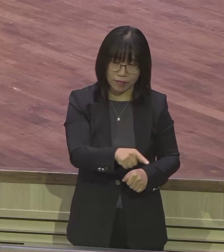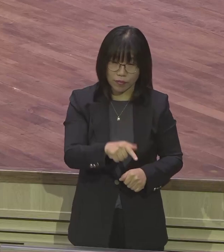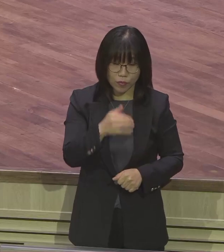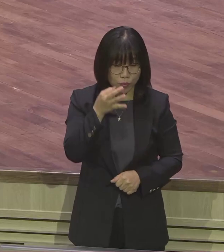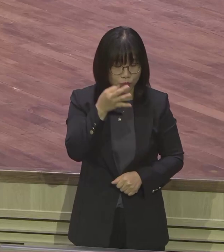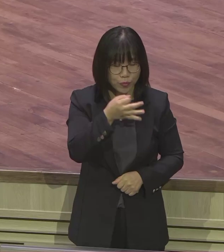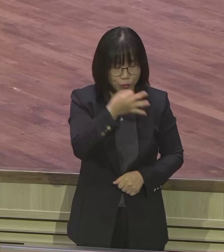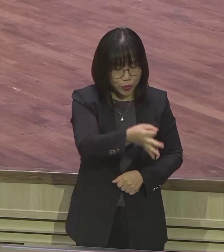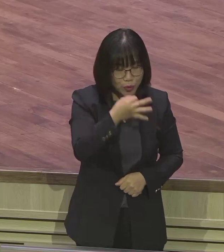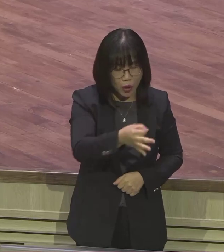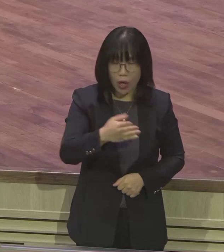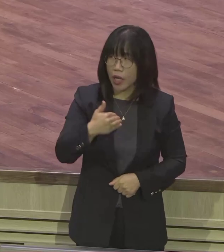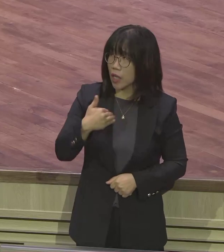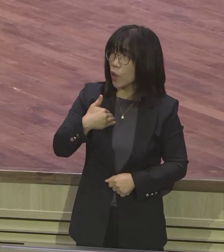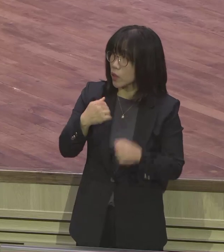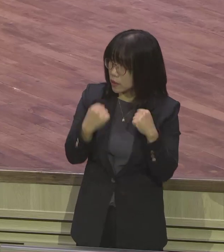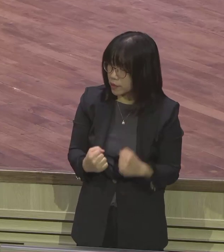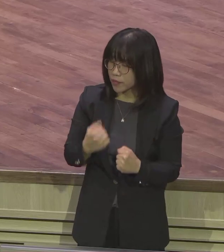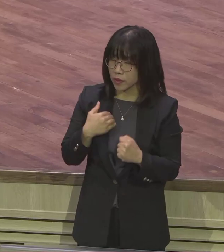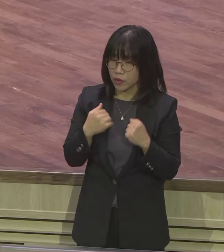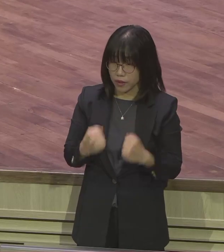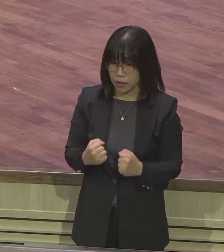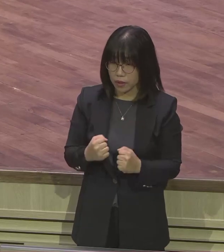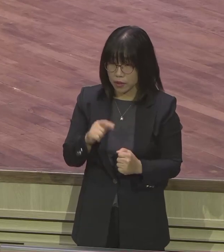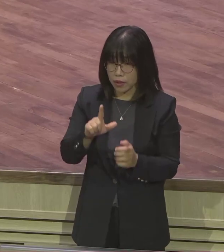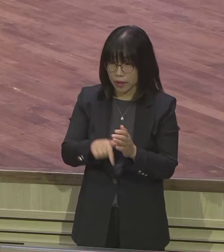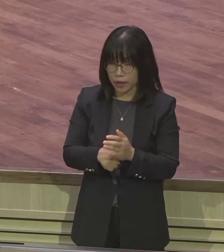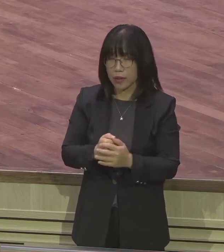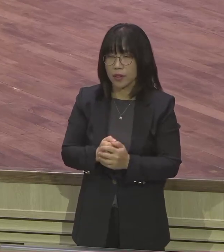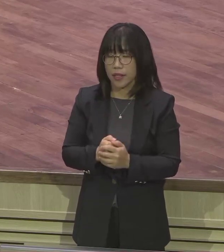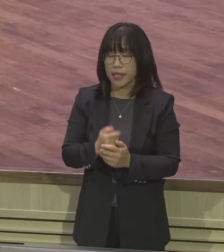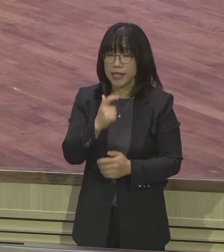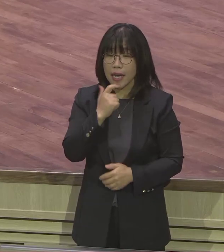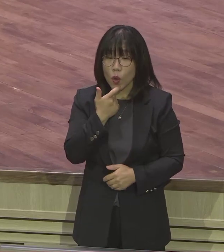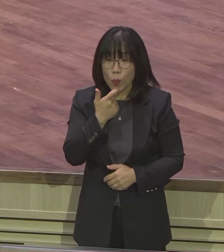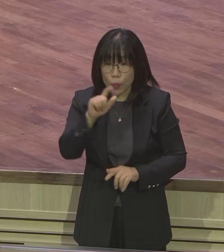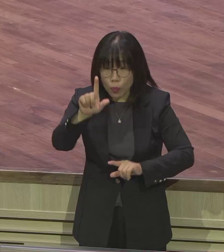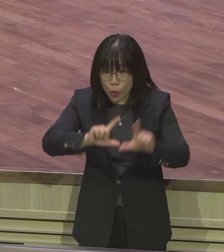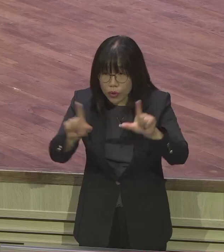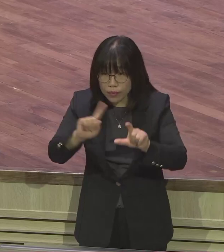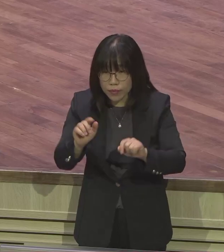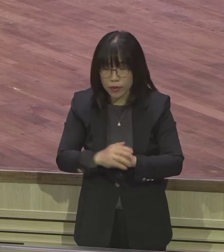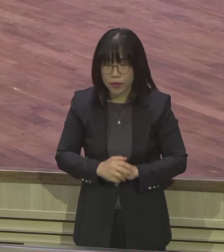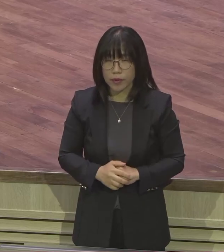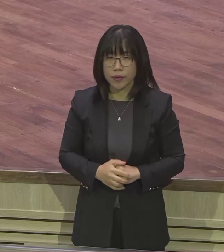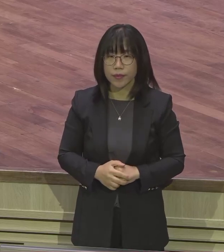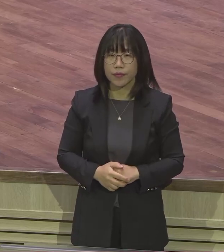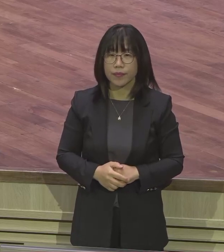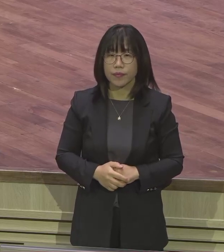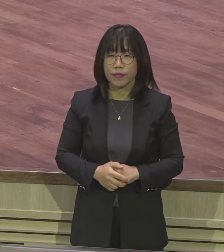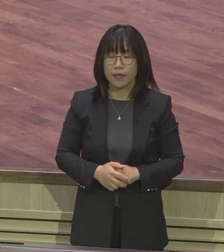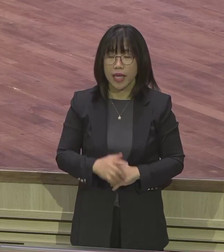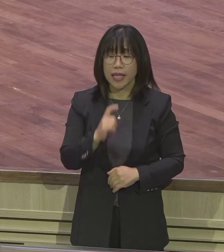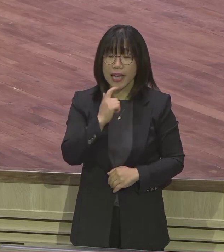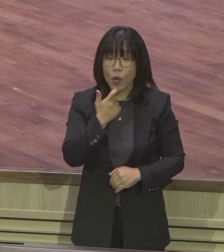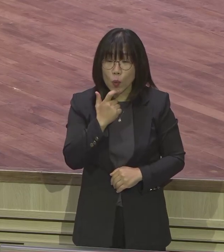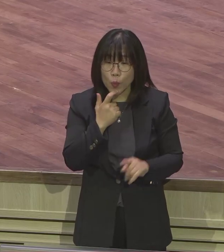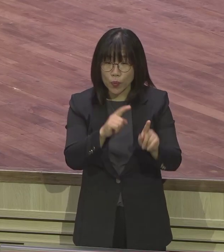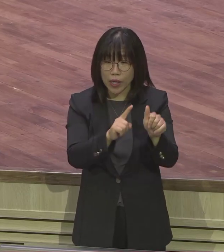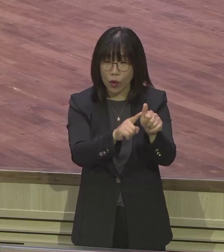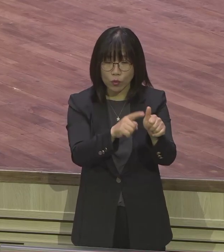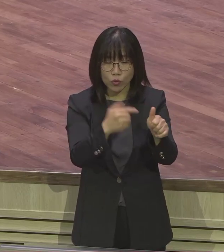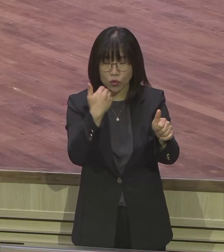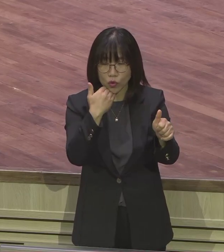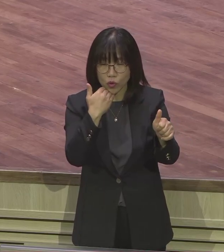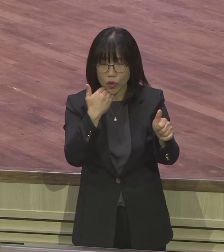하매. 이 본문 내용을 보면요, 짧은 말씀이지만은 야곱과 관련해서 다양한 표현이 섞여져 있잖아요. 변화된